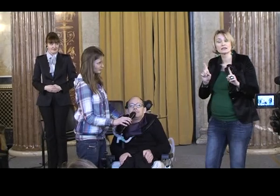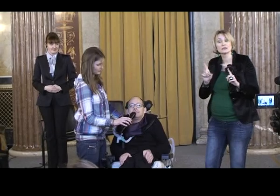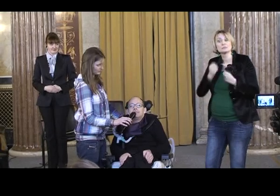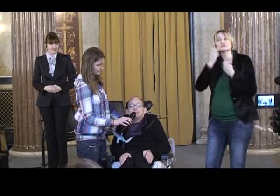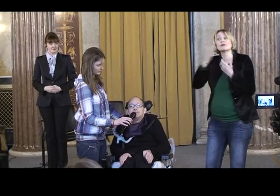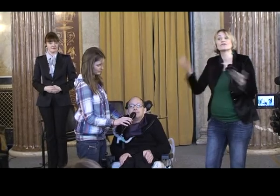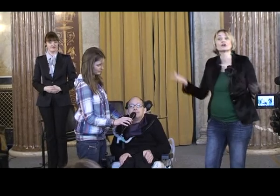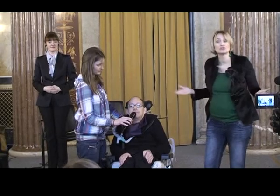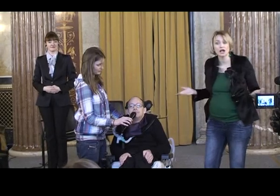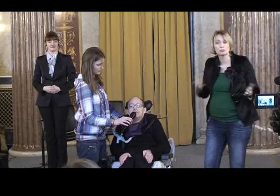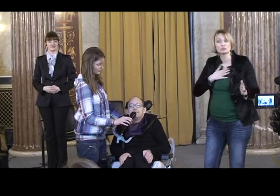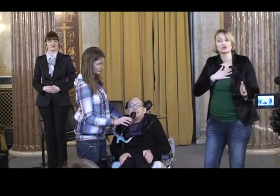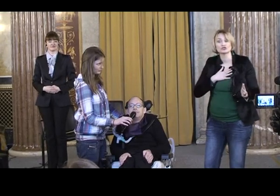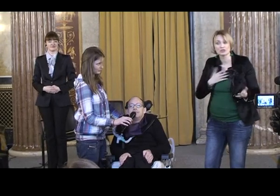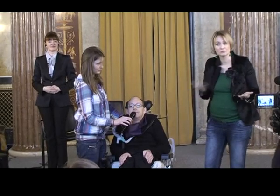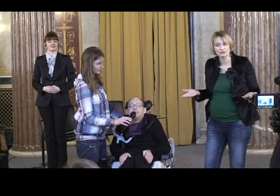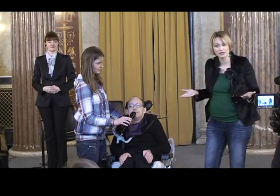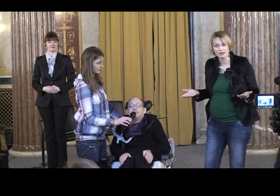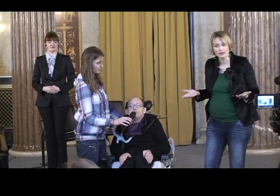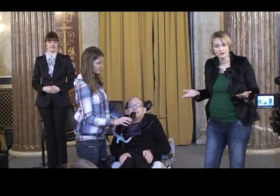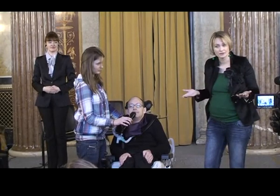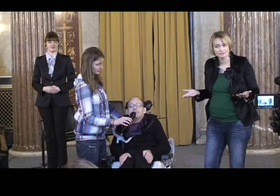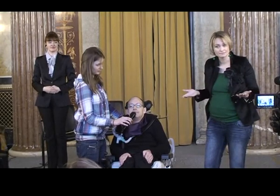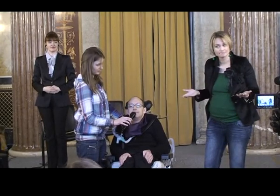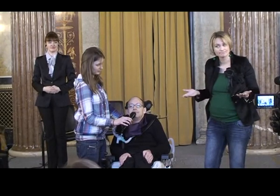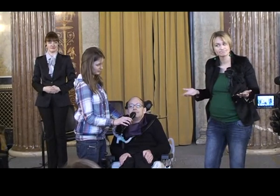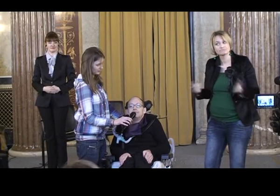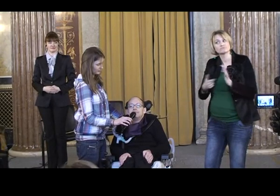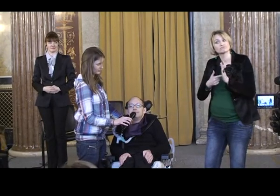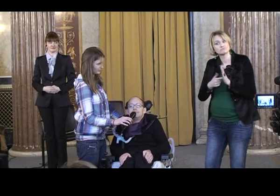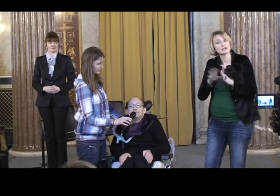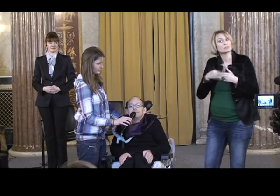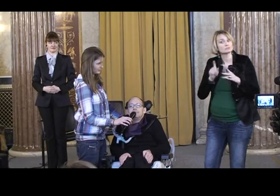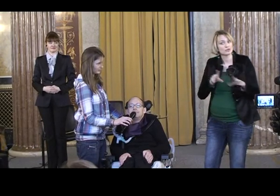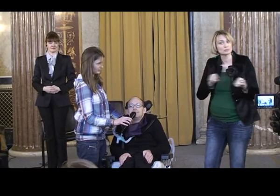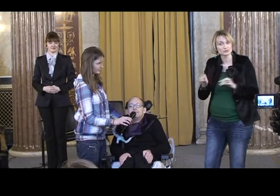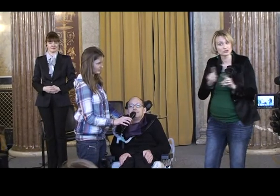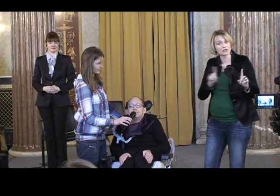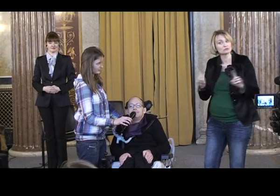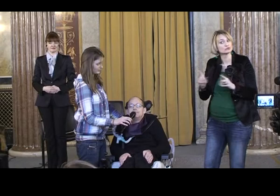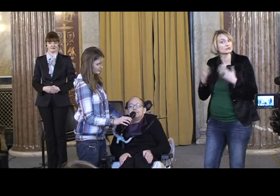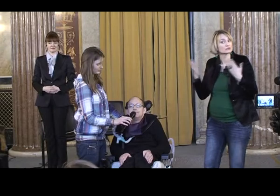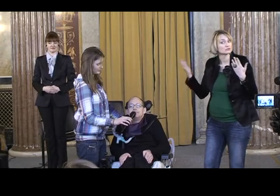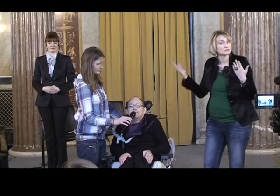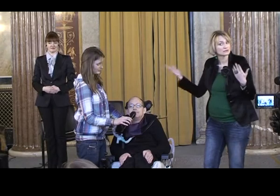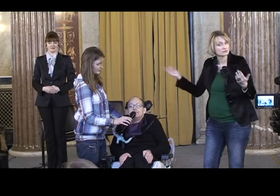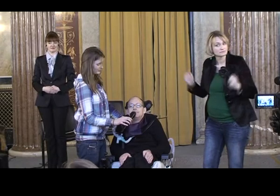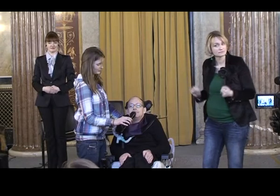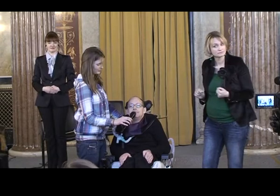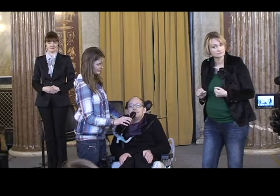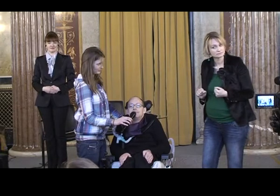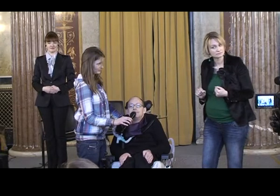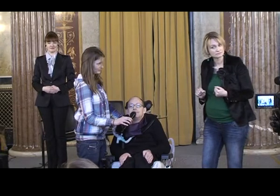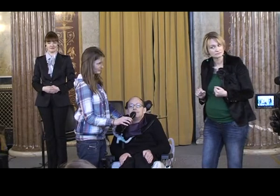zwar singen Sie, müssen Sie sich vorstellen, die Bundeshymne in Gebärdensprache. Also man kann auch Musik in